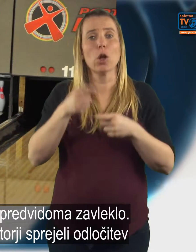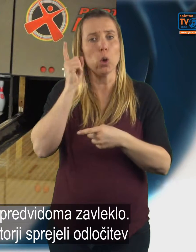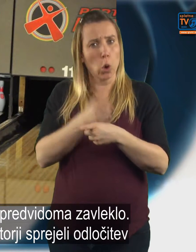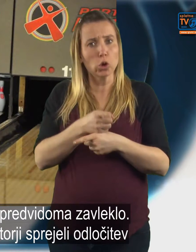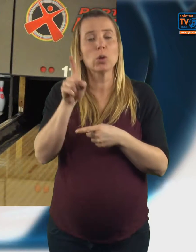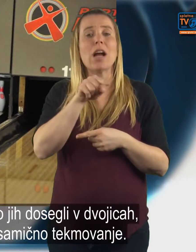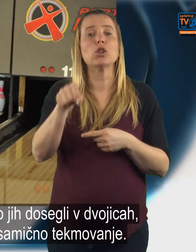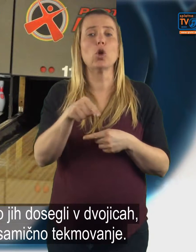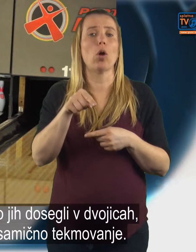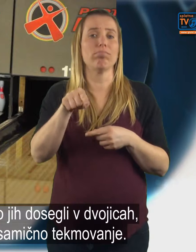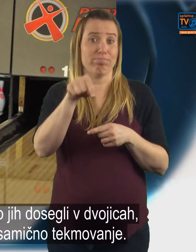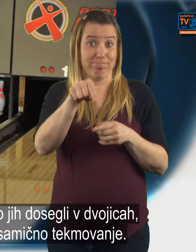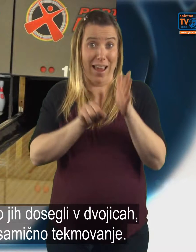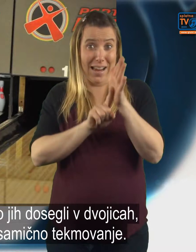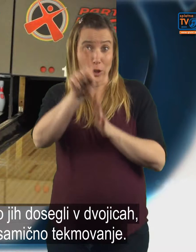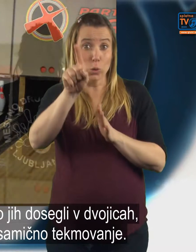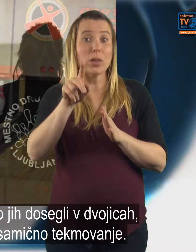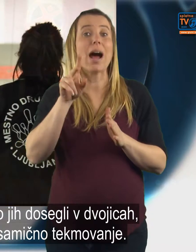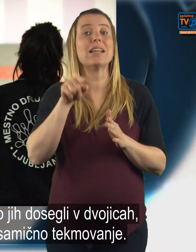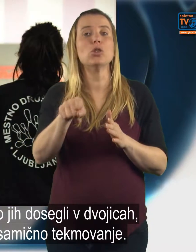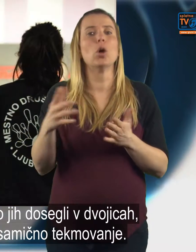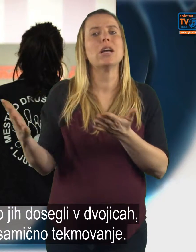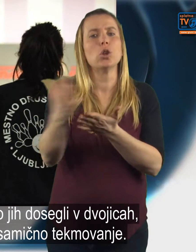v dvojicah, veljali tudi za posamično tekmovanje.